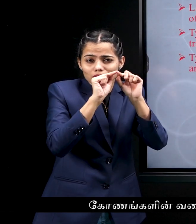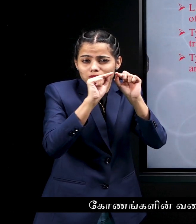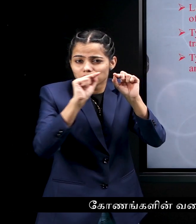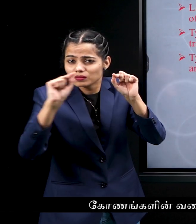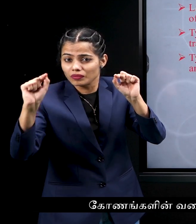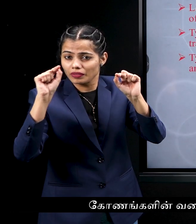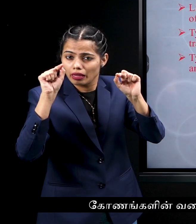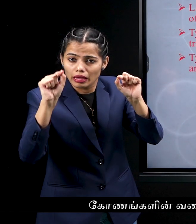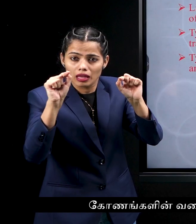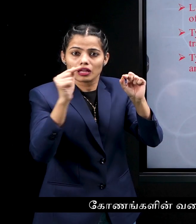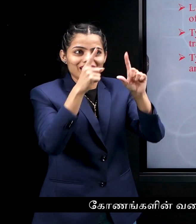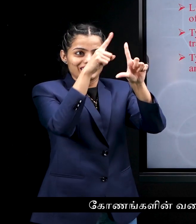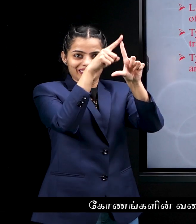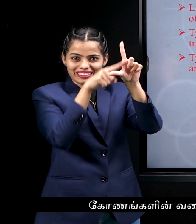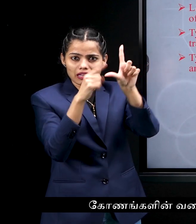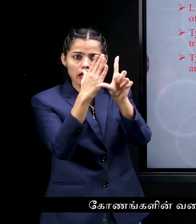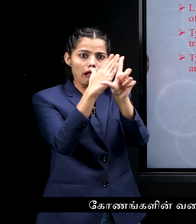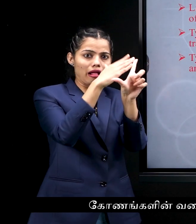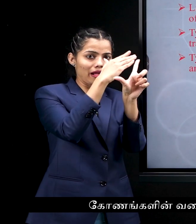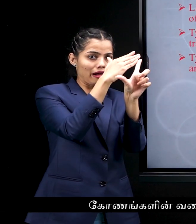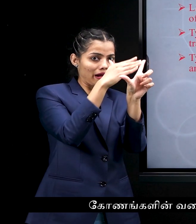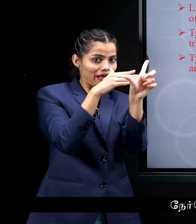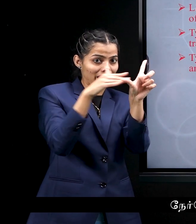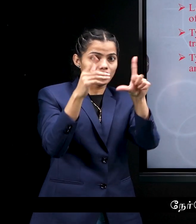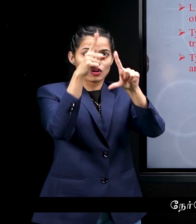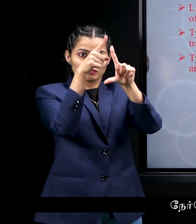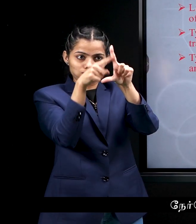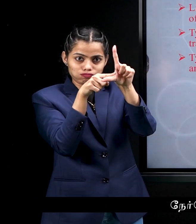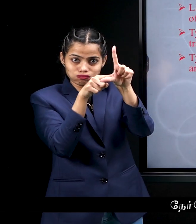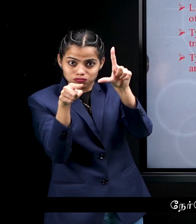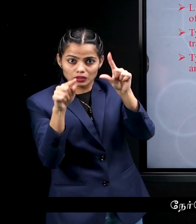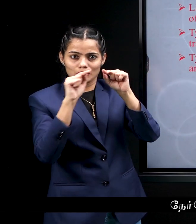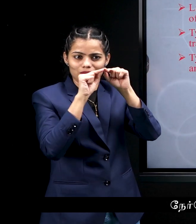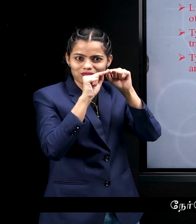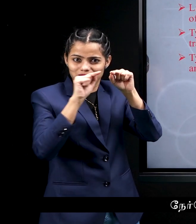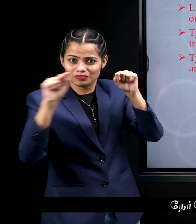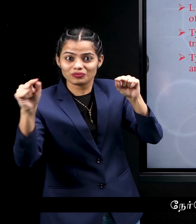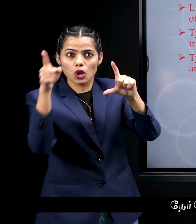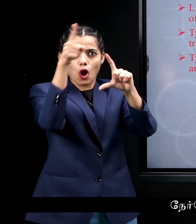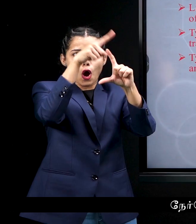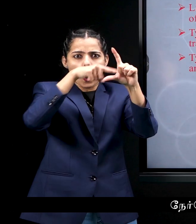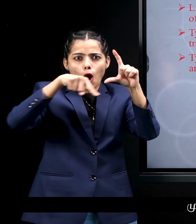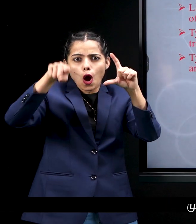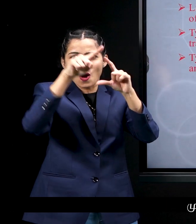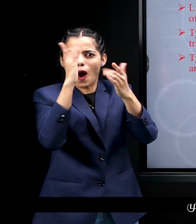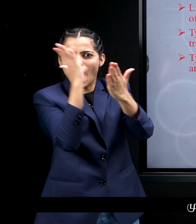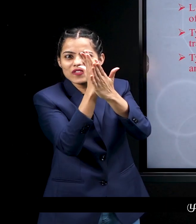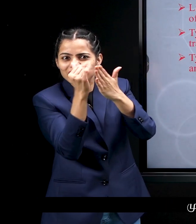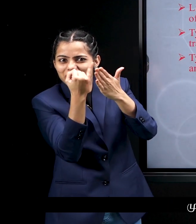கோணங்களின் வகைகளில் குறுங்கோணம், விரிகோணம், செங்கோணம், நேர்கோணம், பின்வளை கோணம் மற்றும்